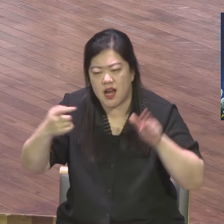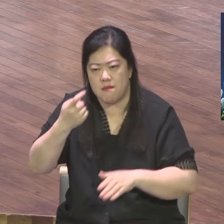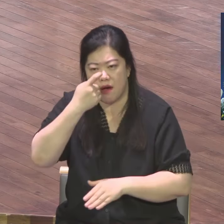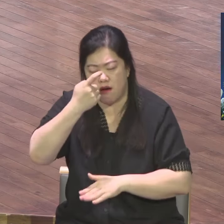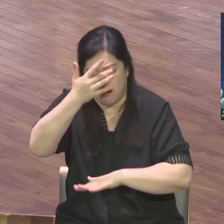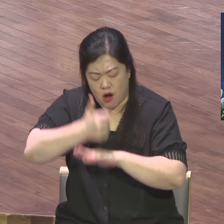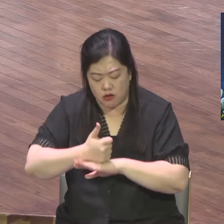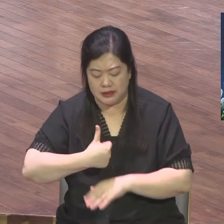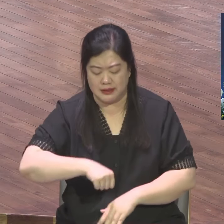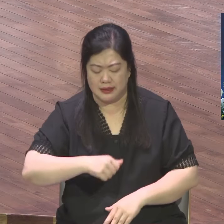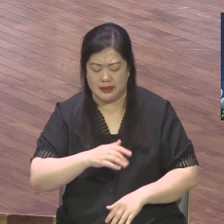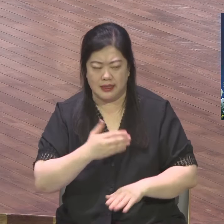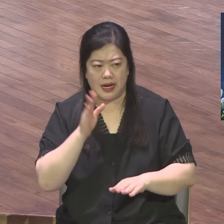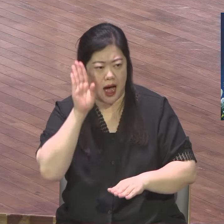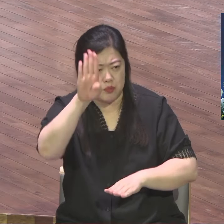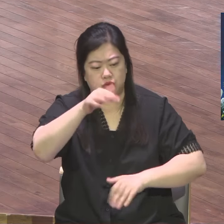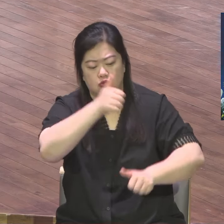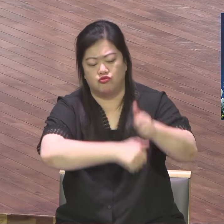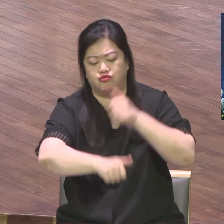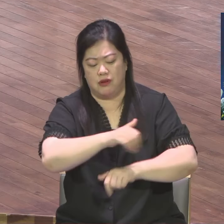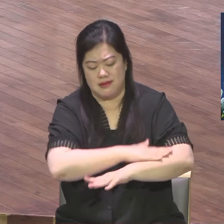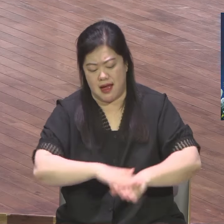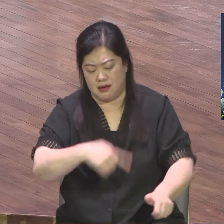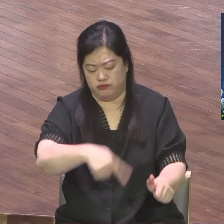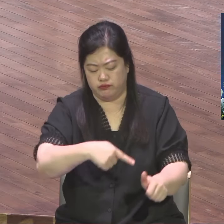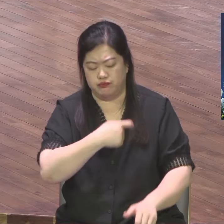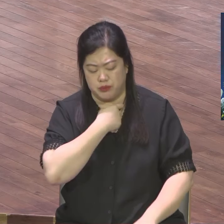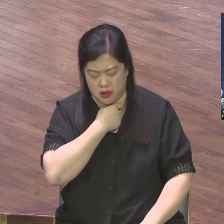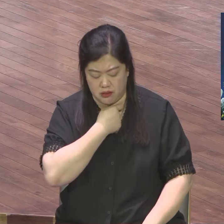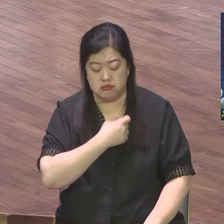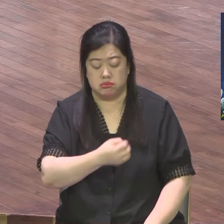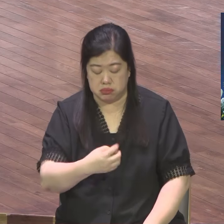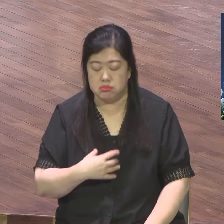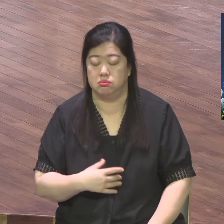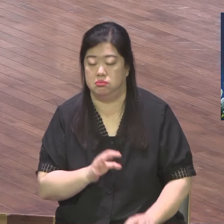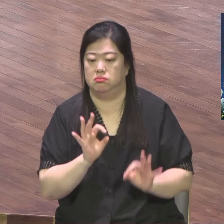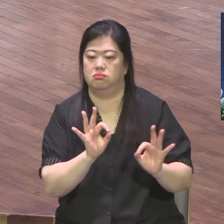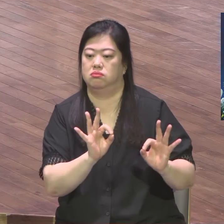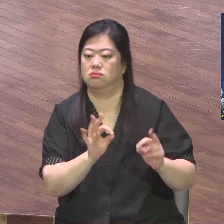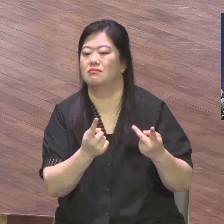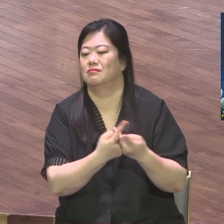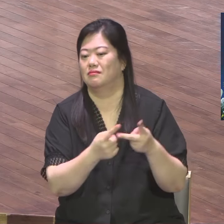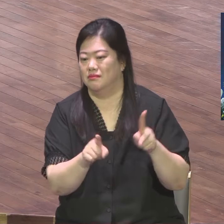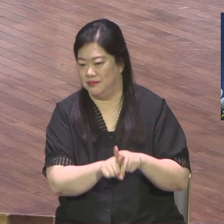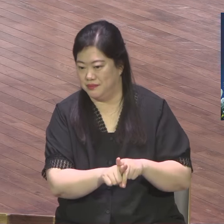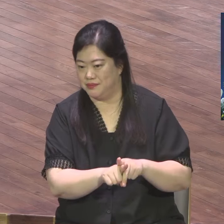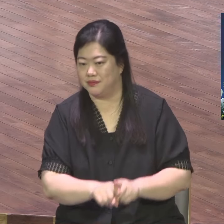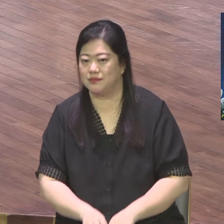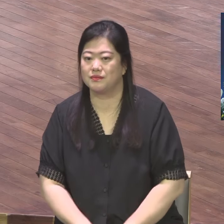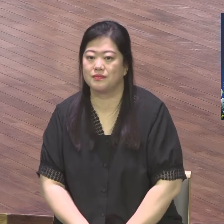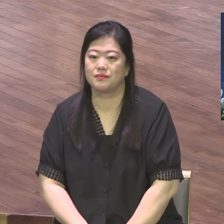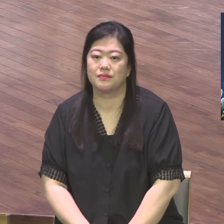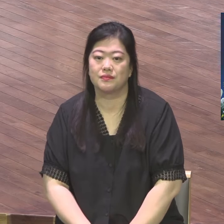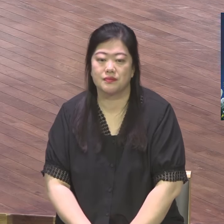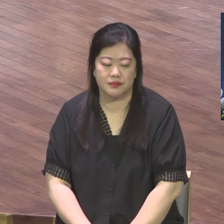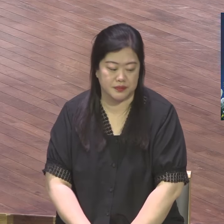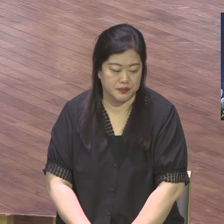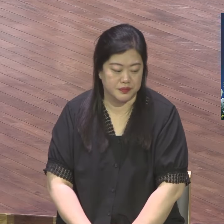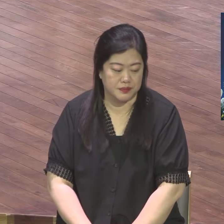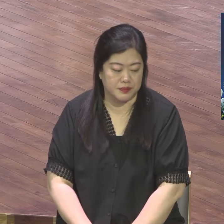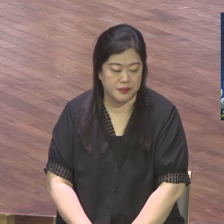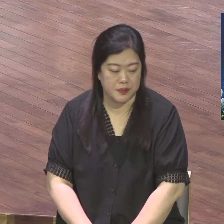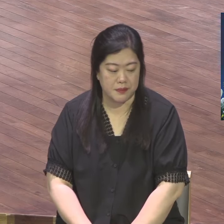지금. 시대 흐름이 어떻게 흘러가고 있느냐 지금. 목회 데이터 연구소에 가면요 3월에